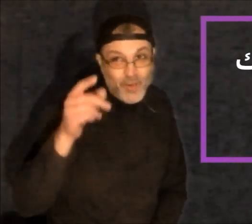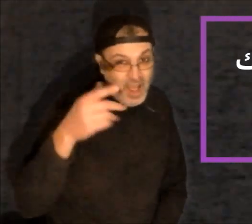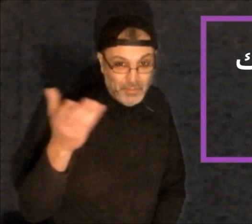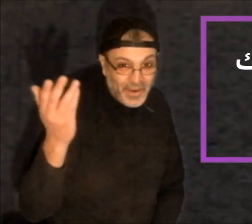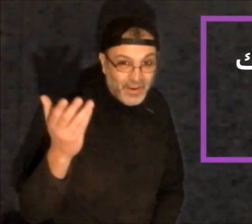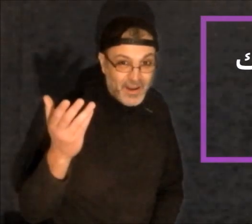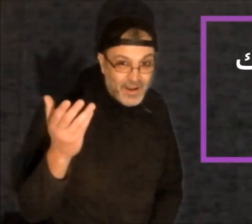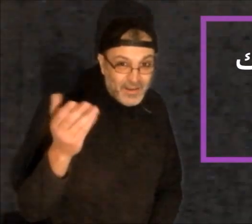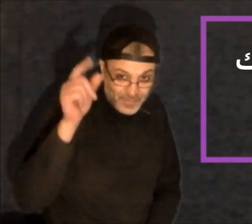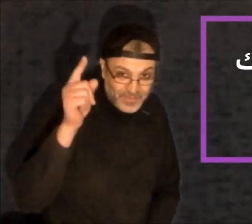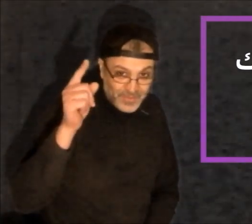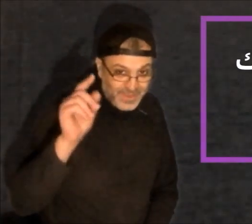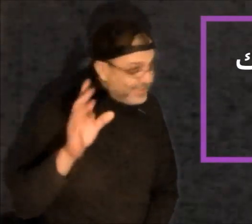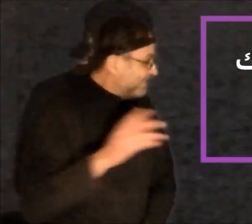وجهك فأحمر.